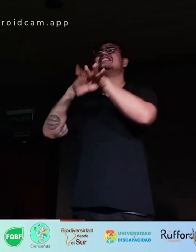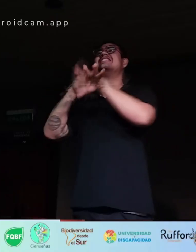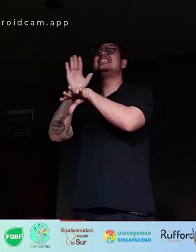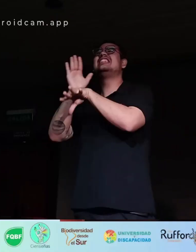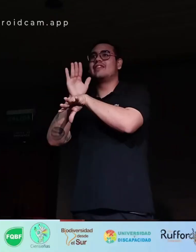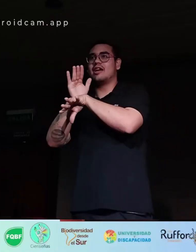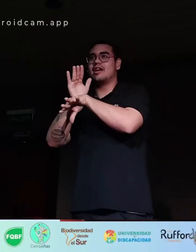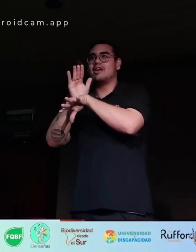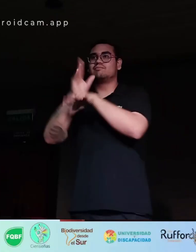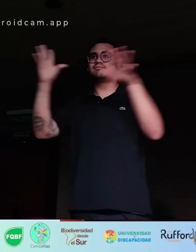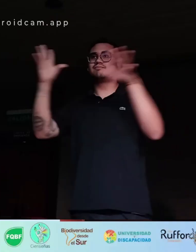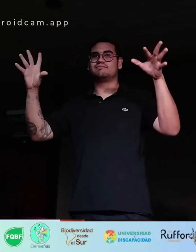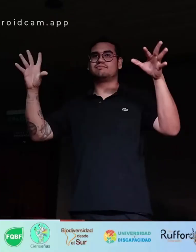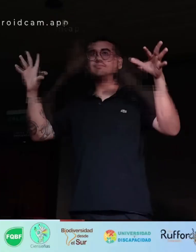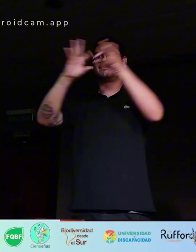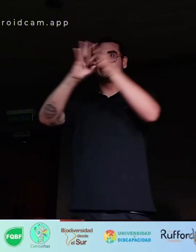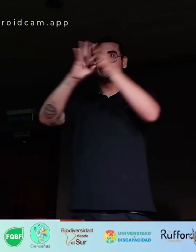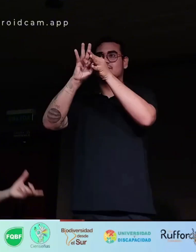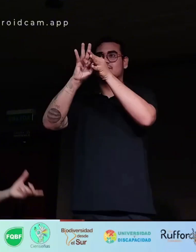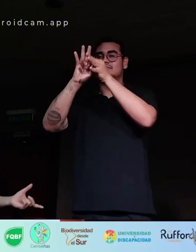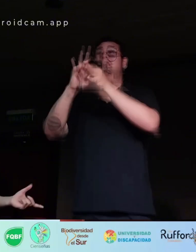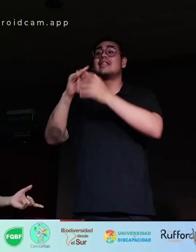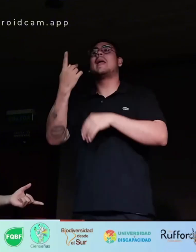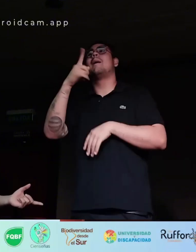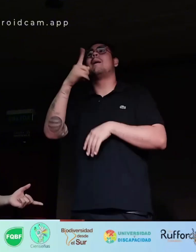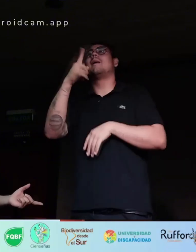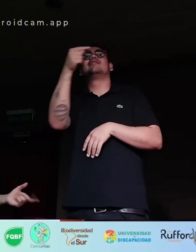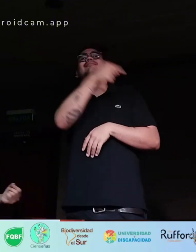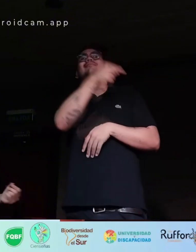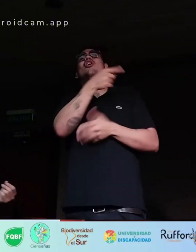cositas. De nuevo, Recién es una plataforma.